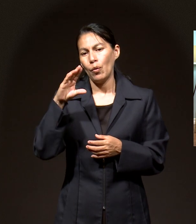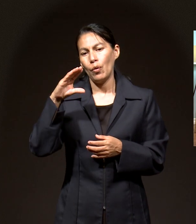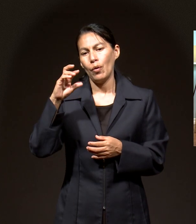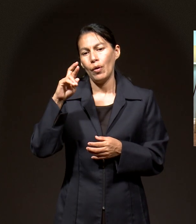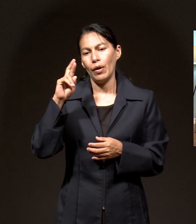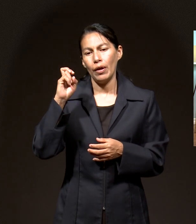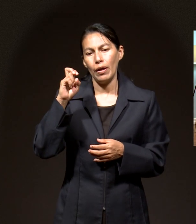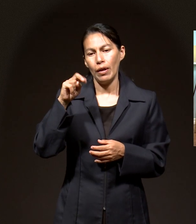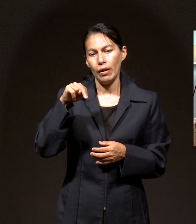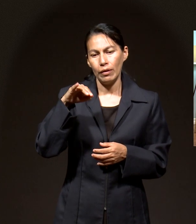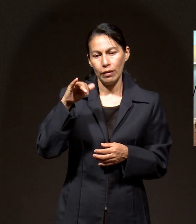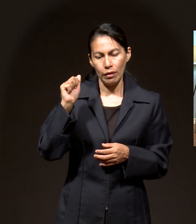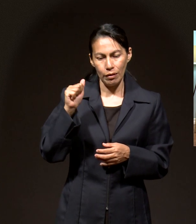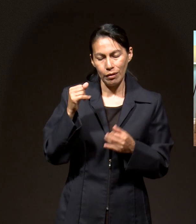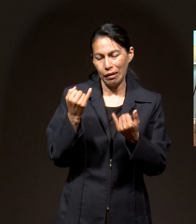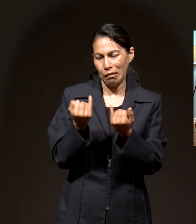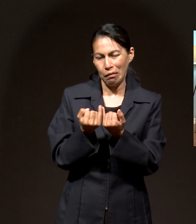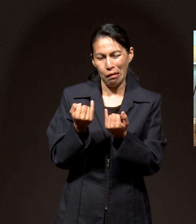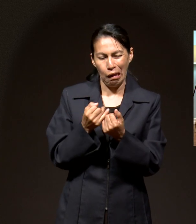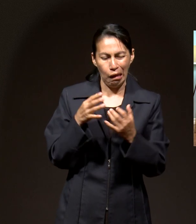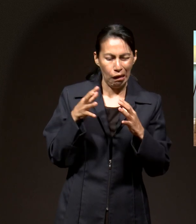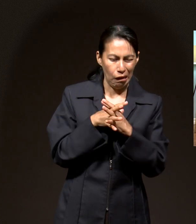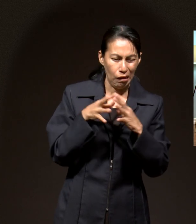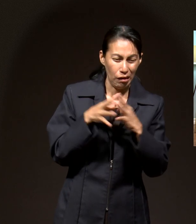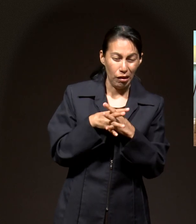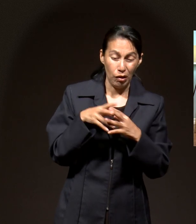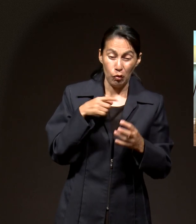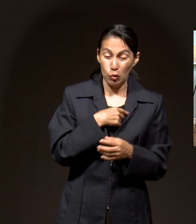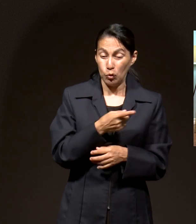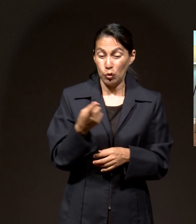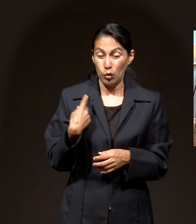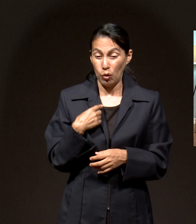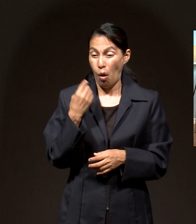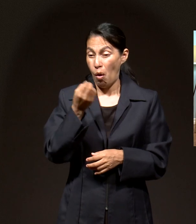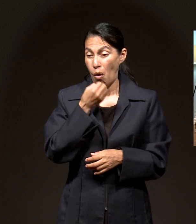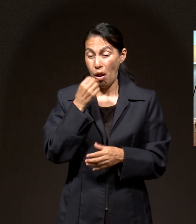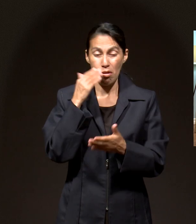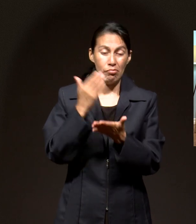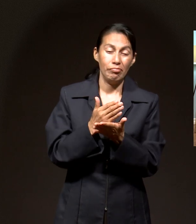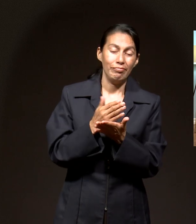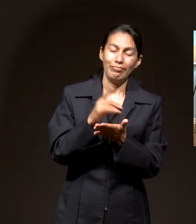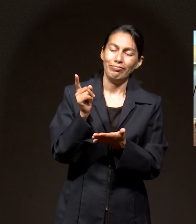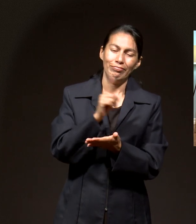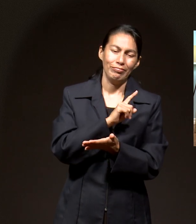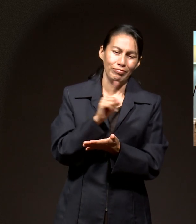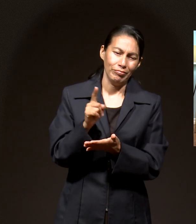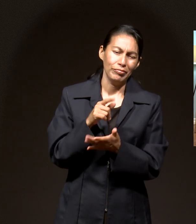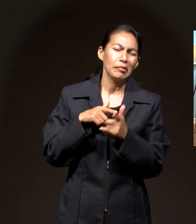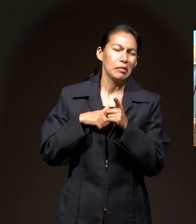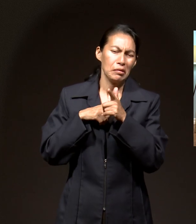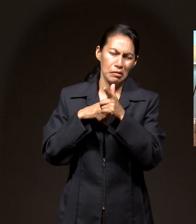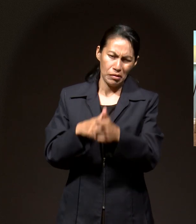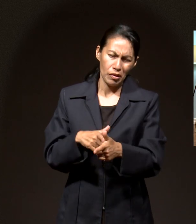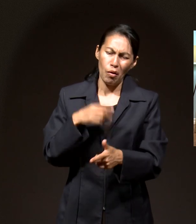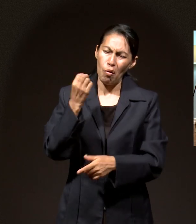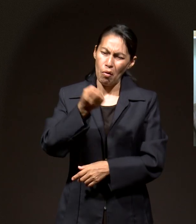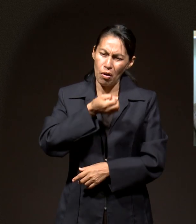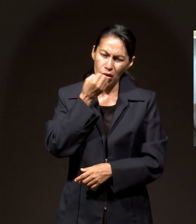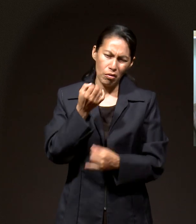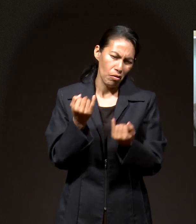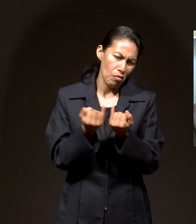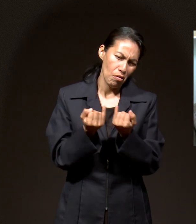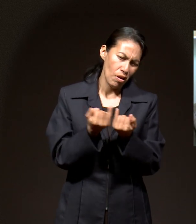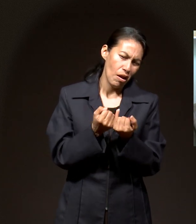que en Ucrania, que hemos estado orando mucho por Ucrania y no vamos a parar de orar hasta que termine esta